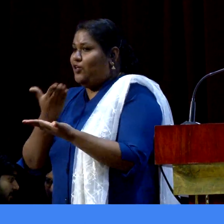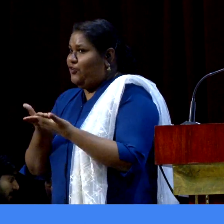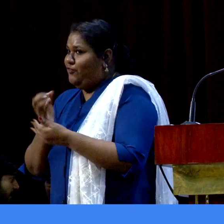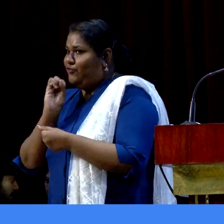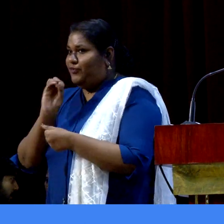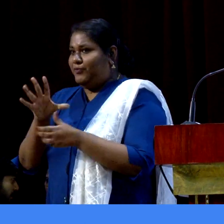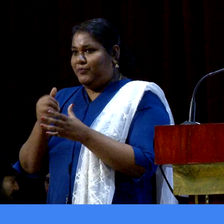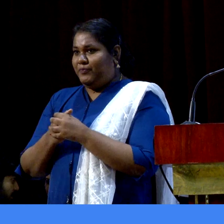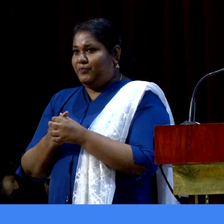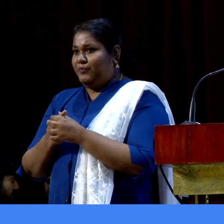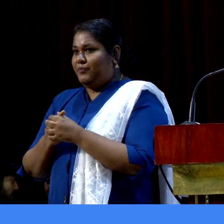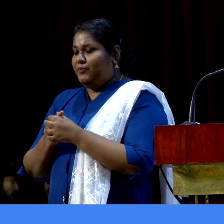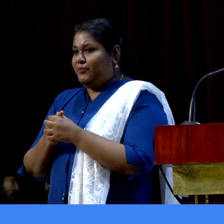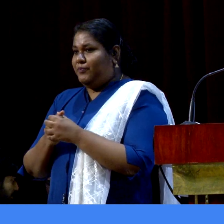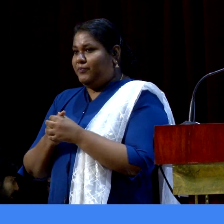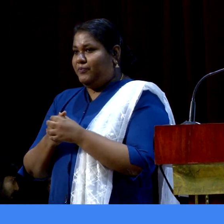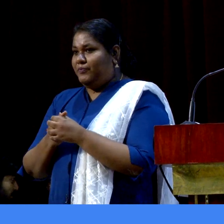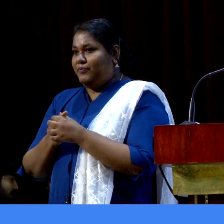முதலமைச்சர்